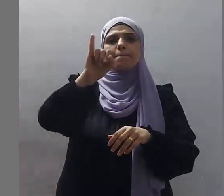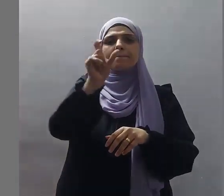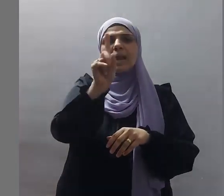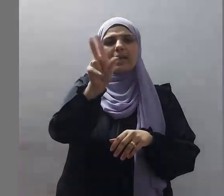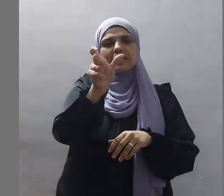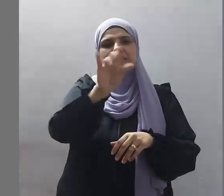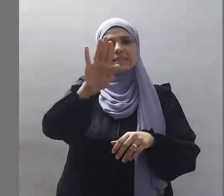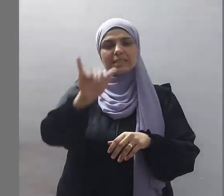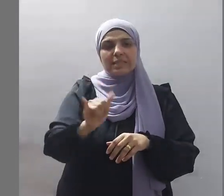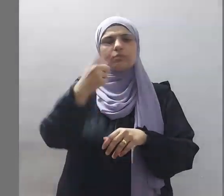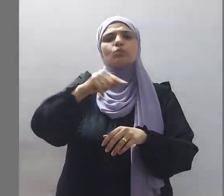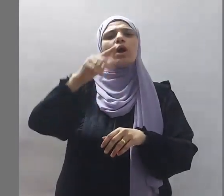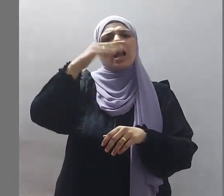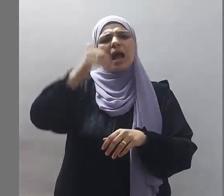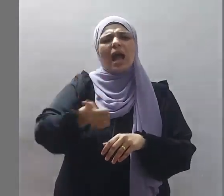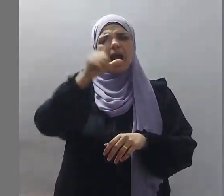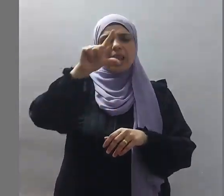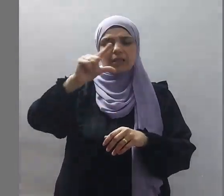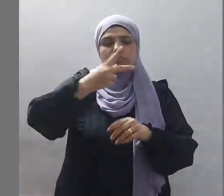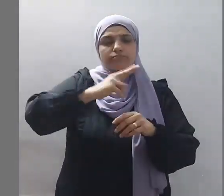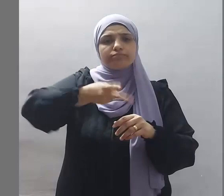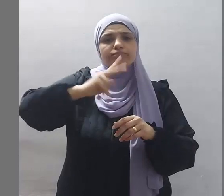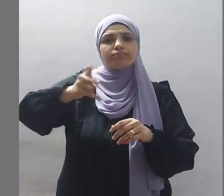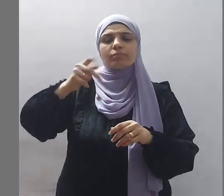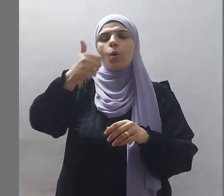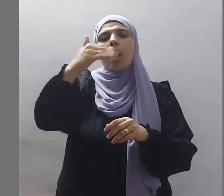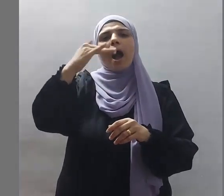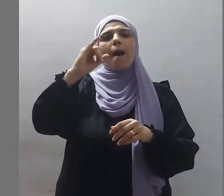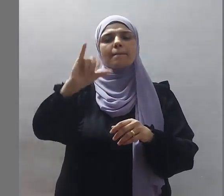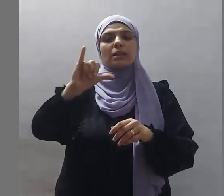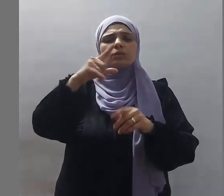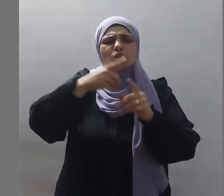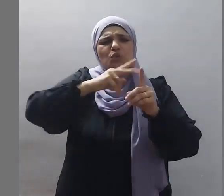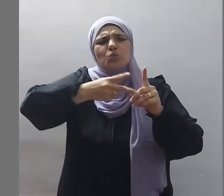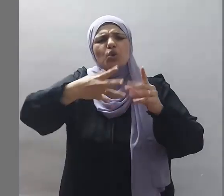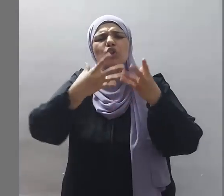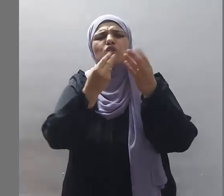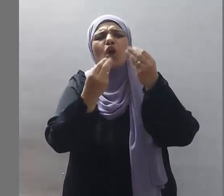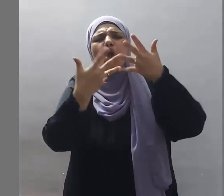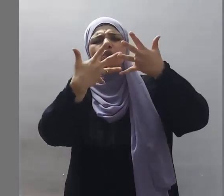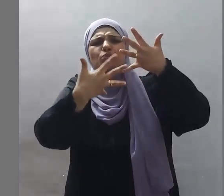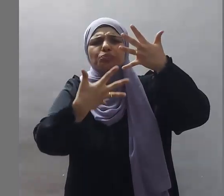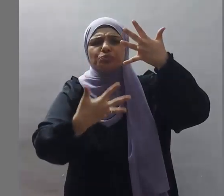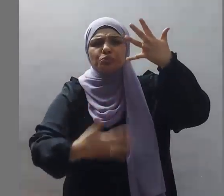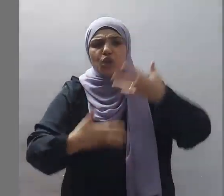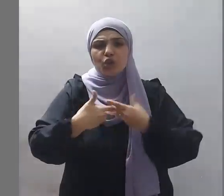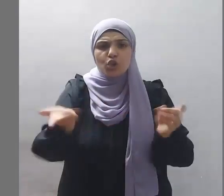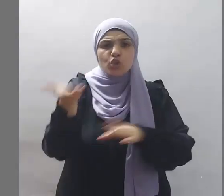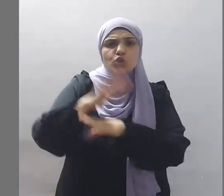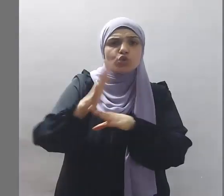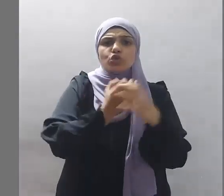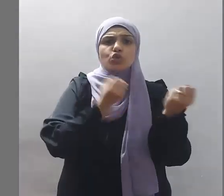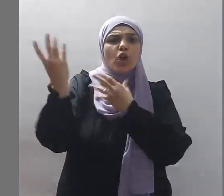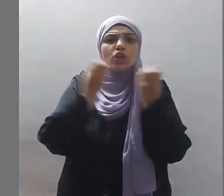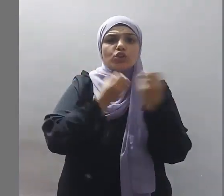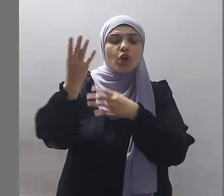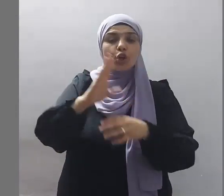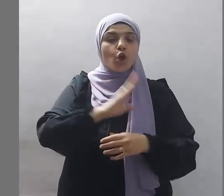خالد مغربي، والشهيد أحمد الشبراوي، وإلى جانبهم زملاؤهم من شهداء الشرطة